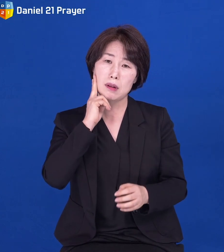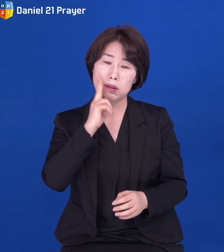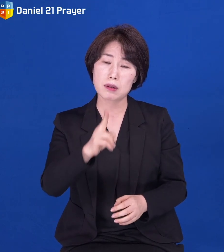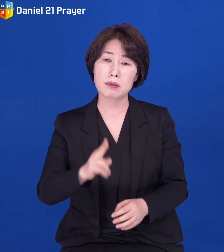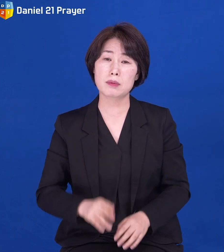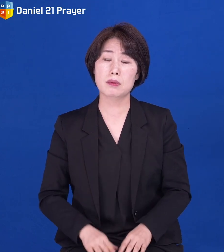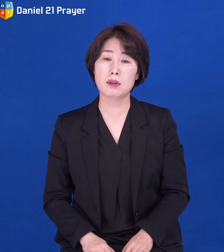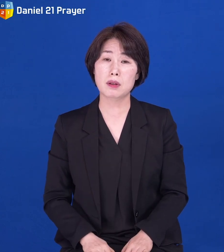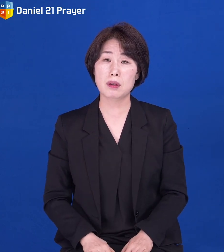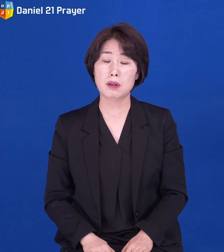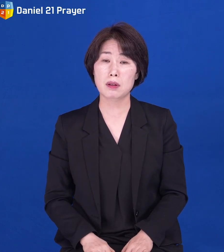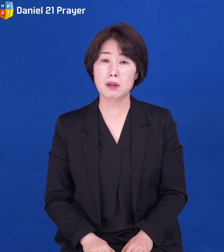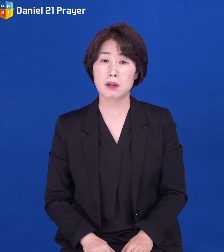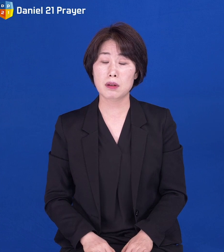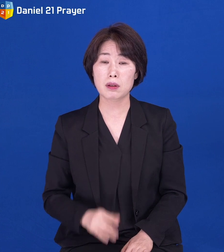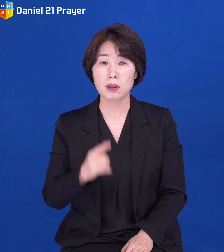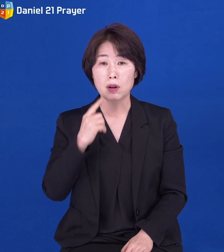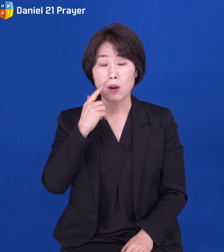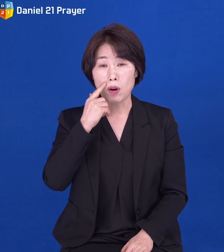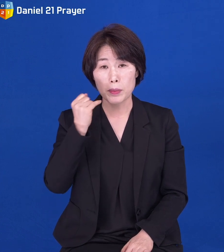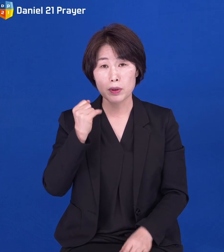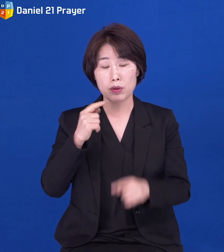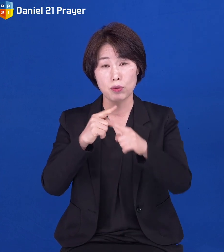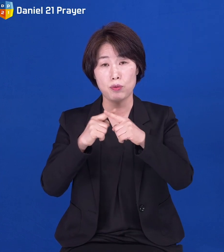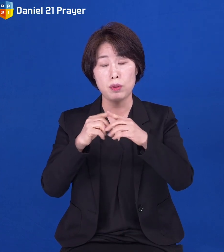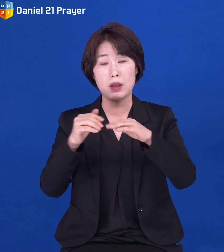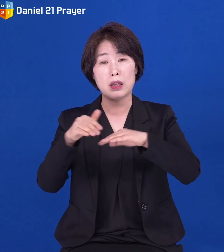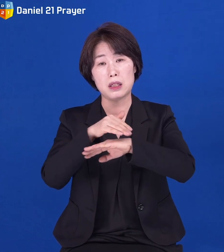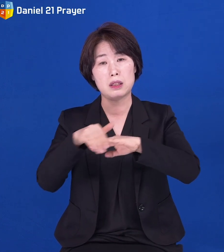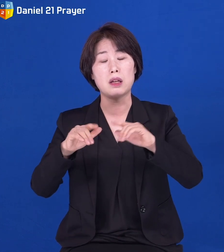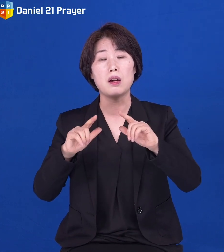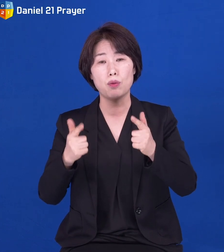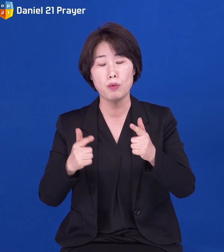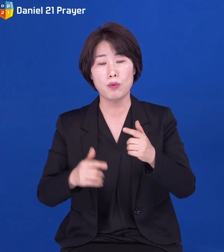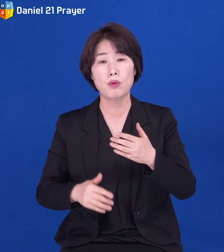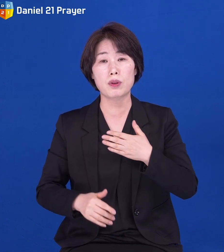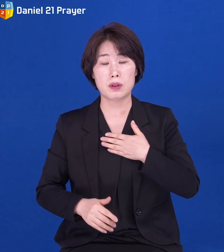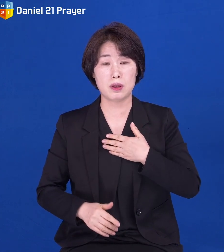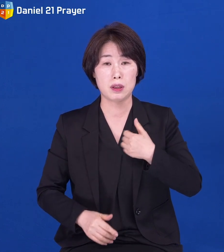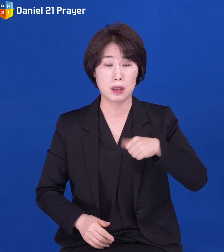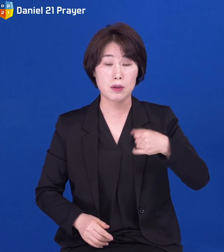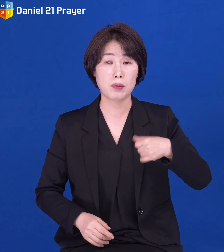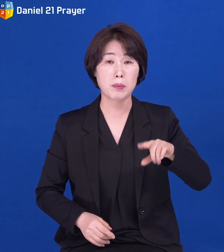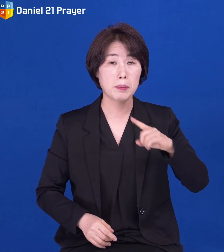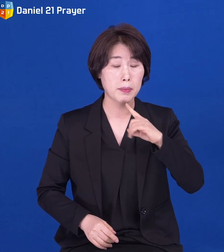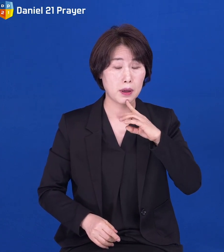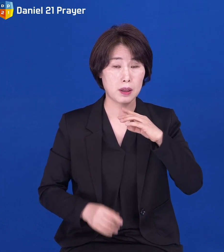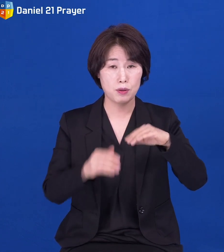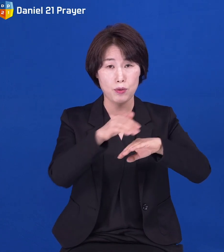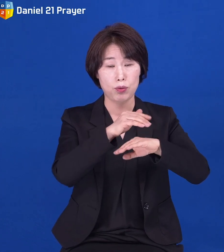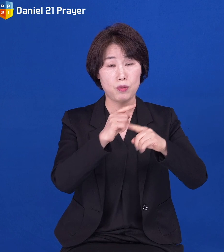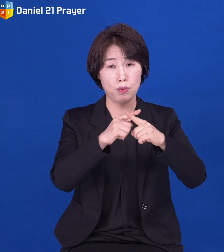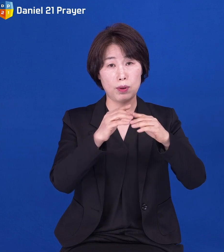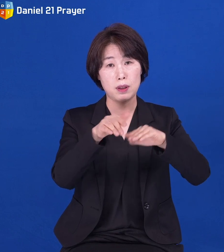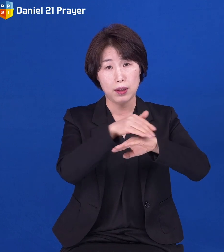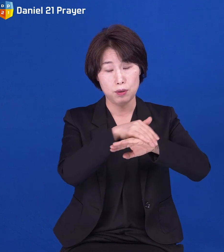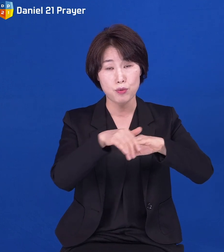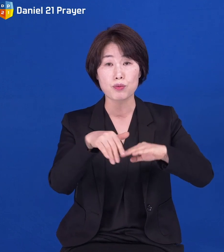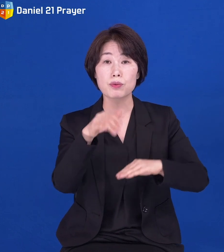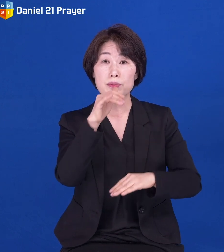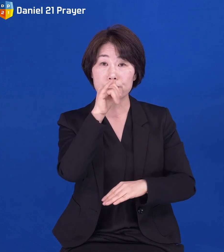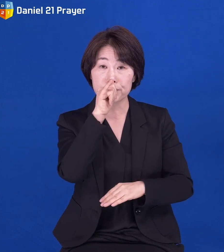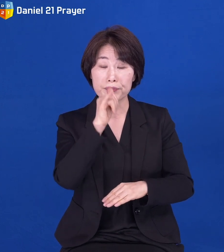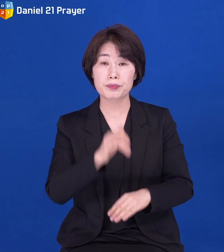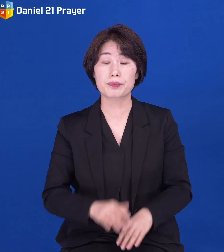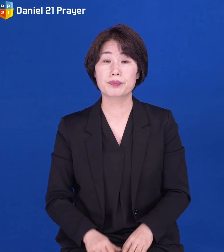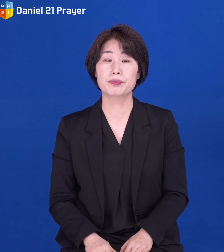어머니가 교회를 안 나가시고 저희들만 계속 보내셨어요. 저희도 당연히 어머니가 안 나가시니까 교회를